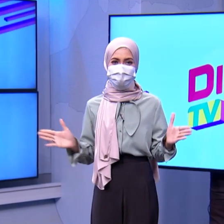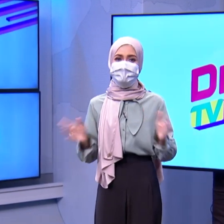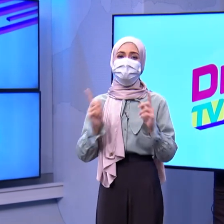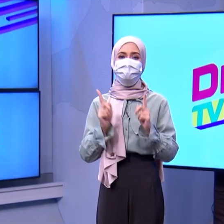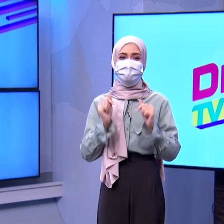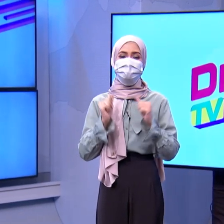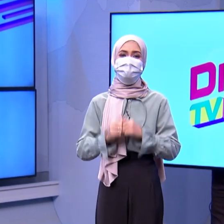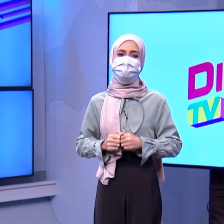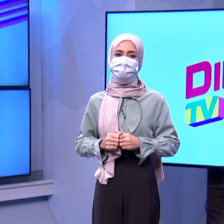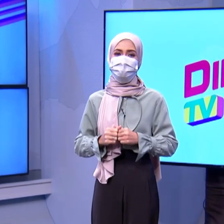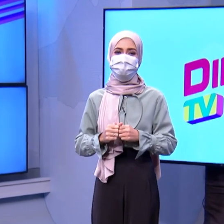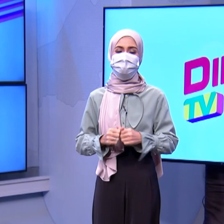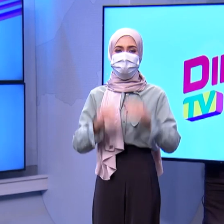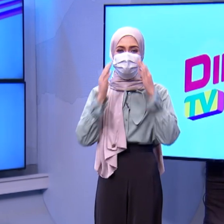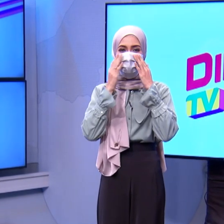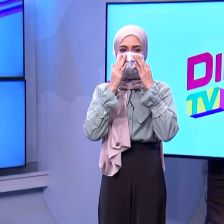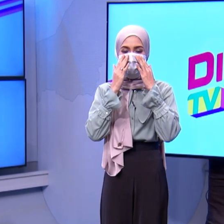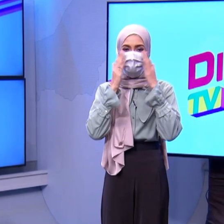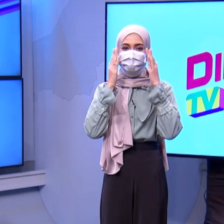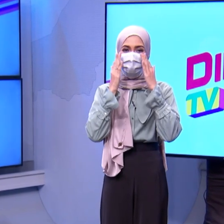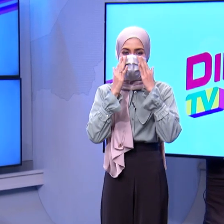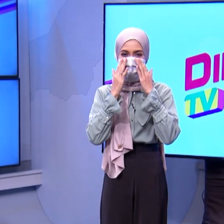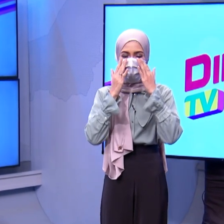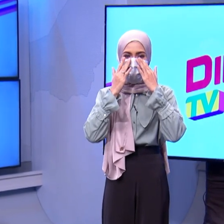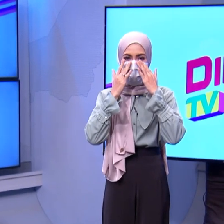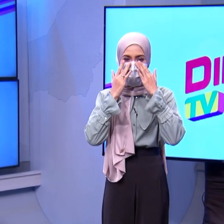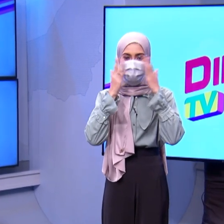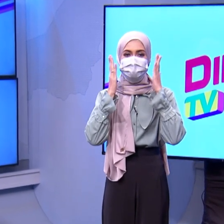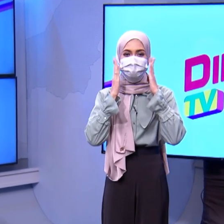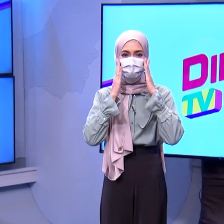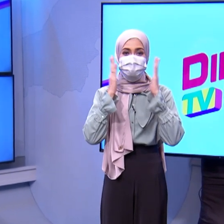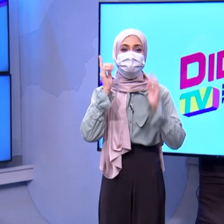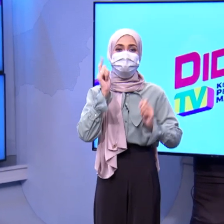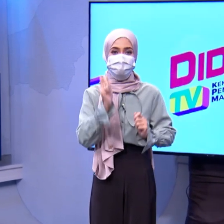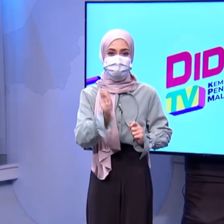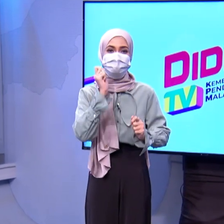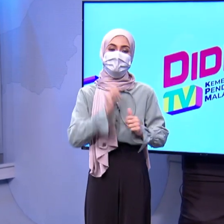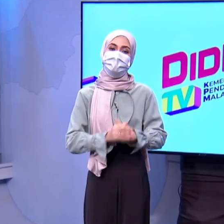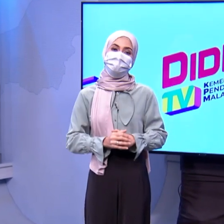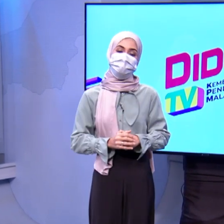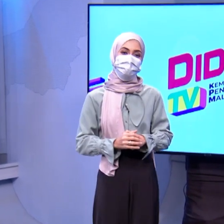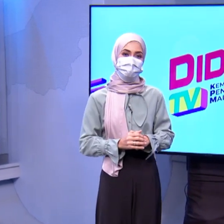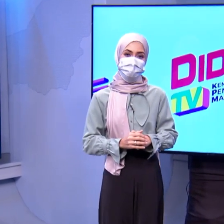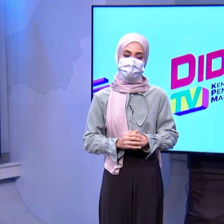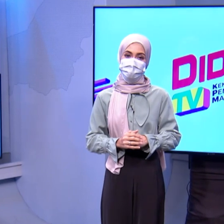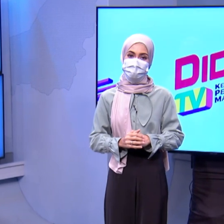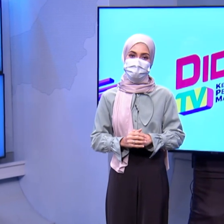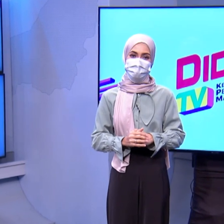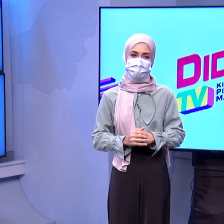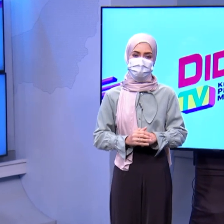Opi dimana saja kita berada dengan memakai penutup muka dengan kemas dan betul sekiranya ada keperluan untuk keluar rumah